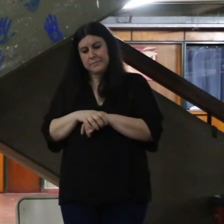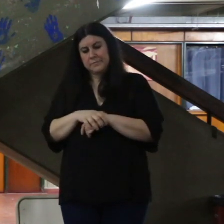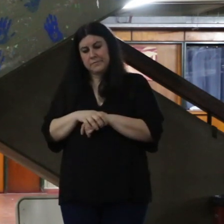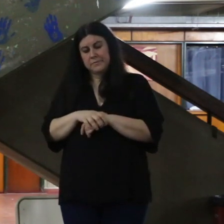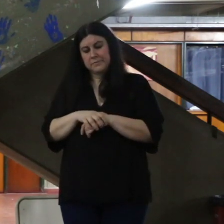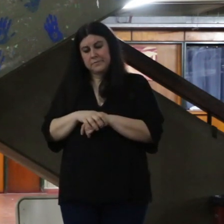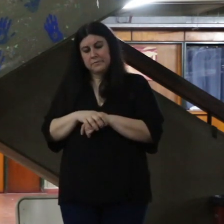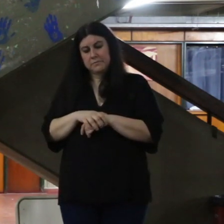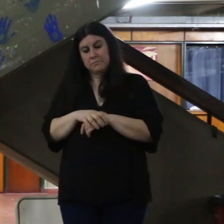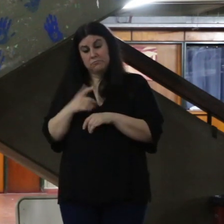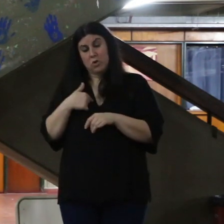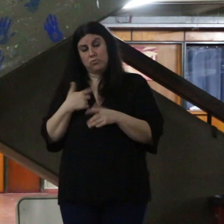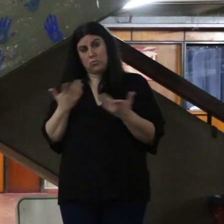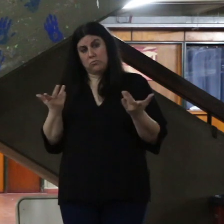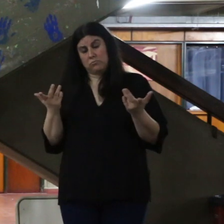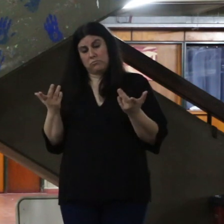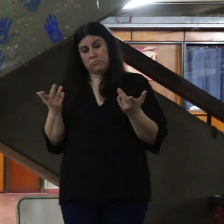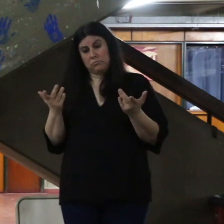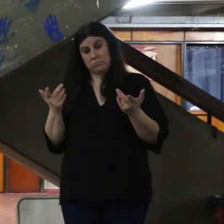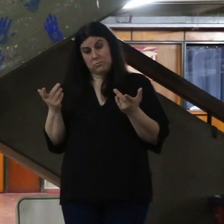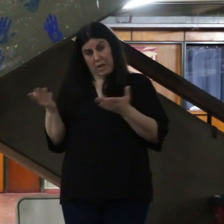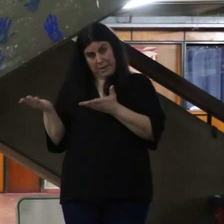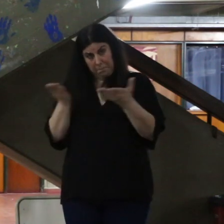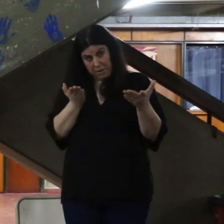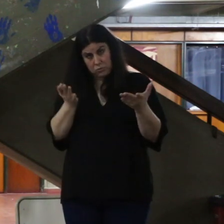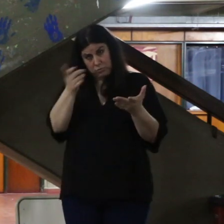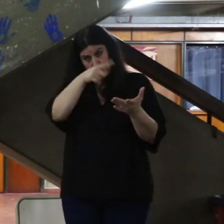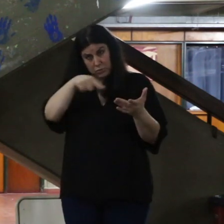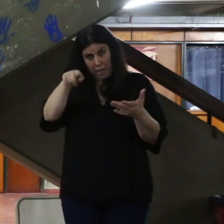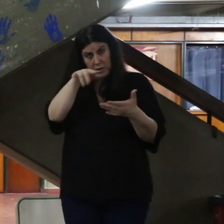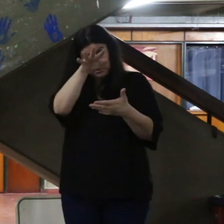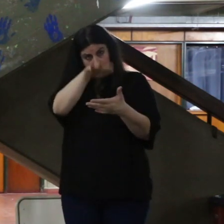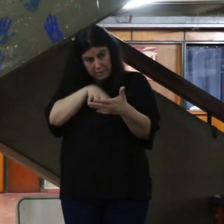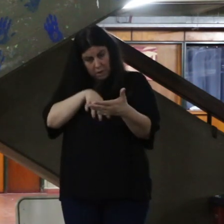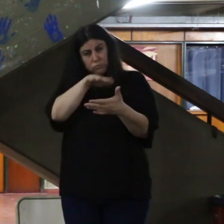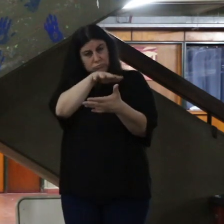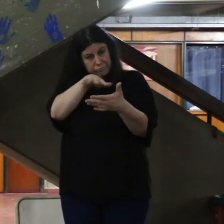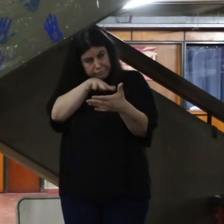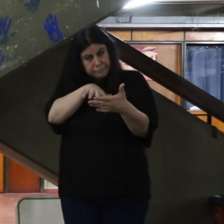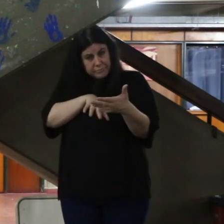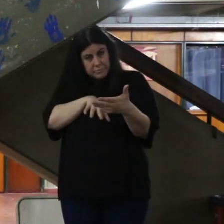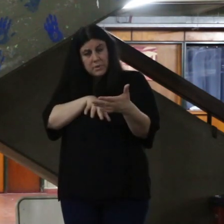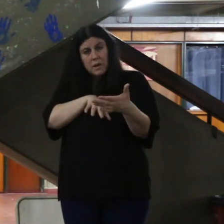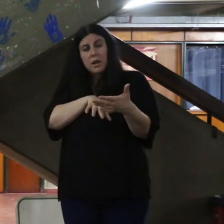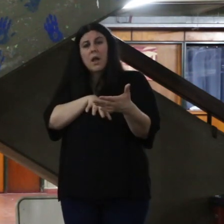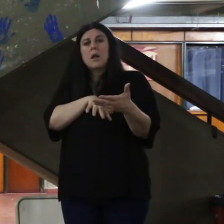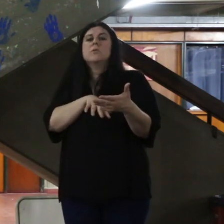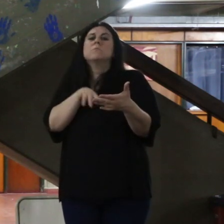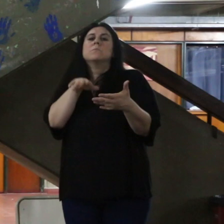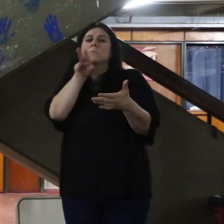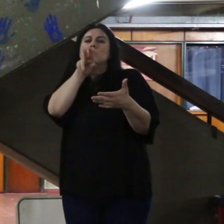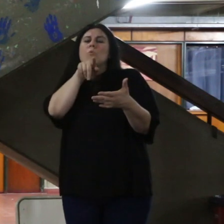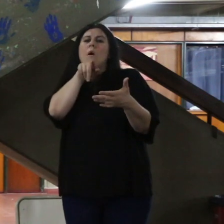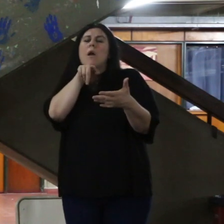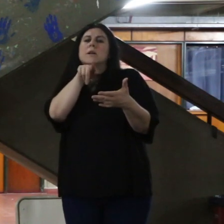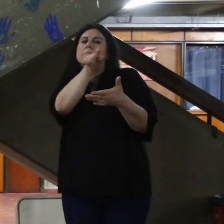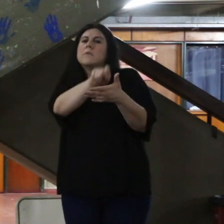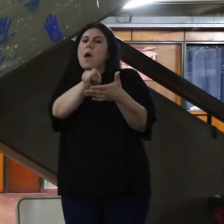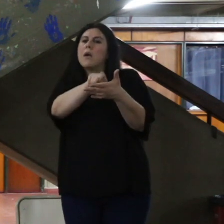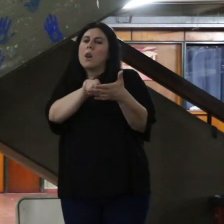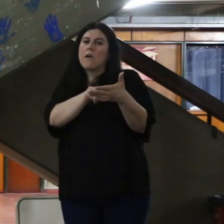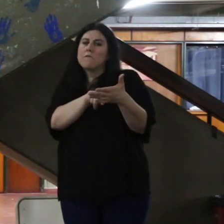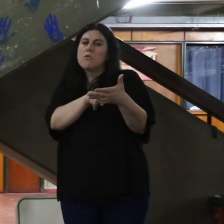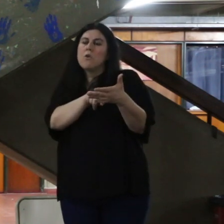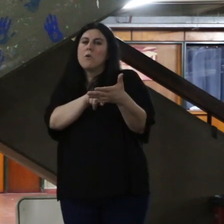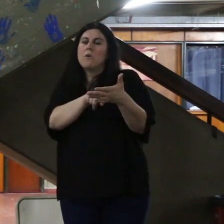y que yo invito a releerla en este tiempo mucho, porque ella escribió mucho